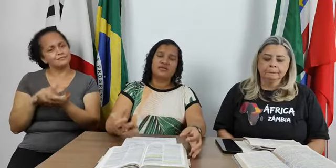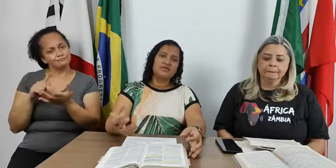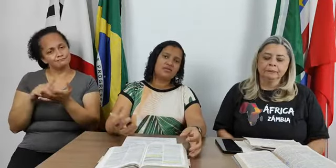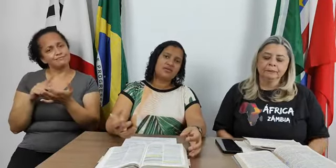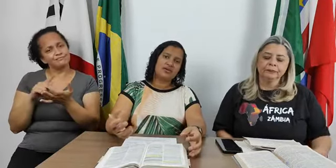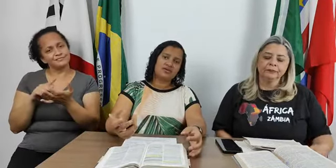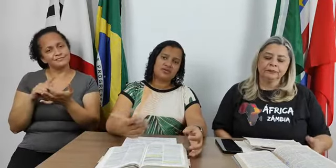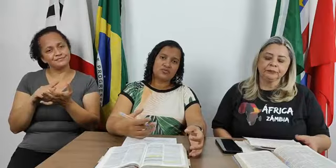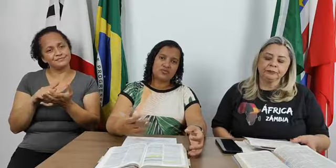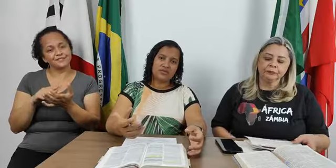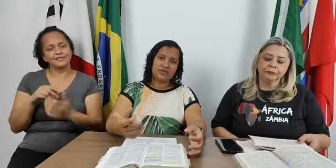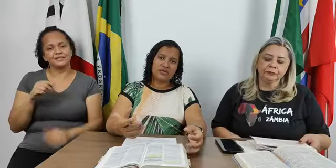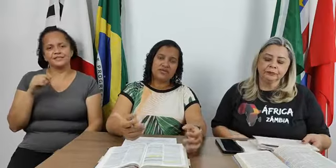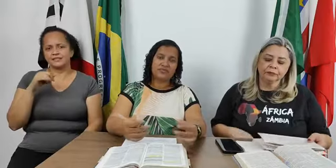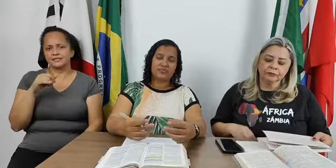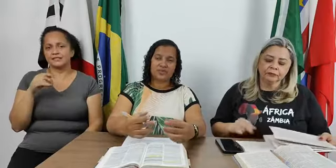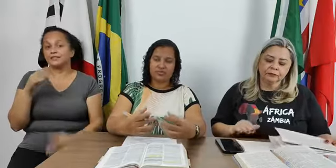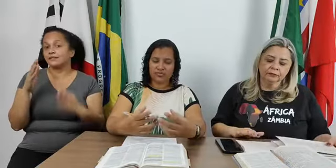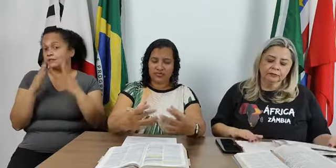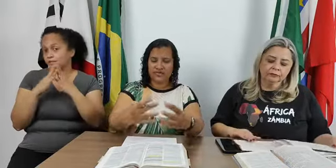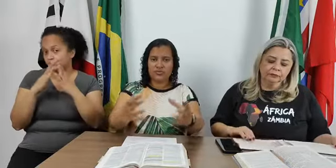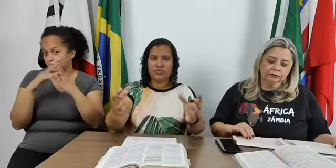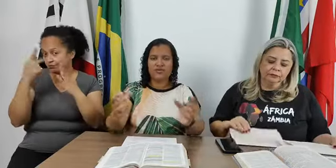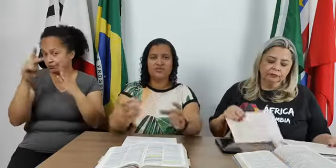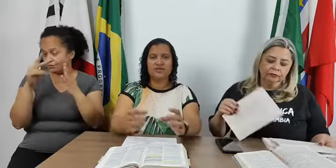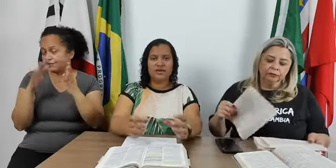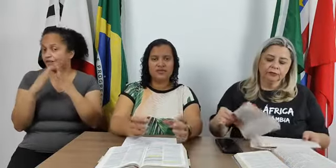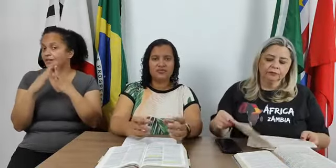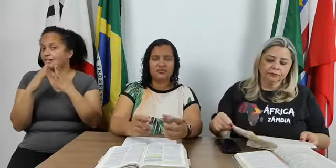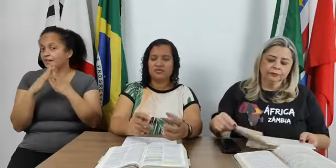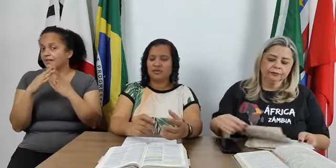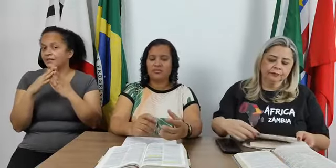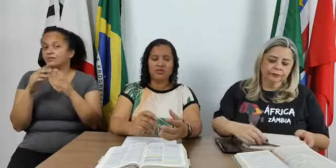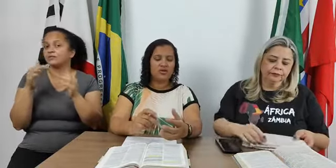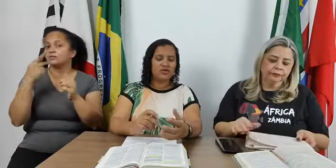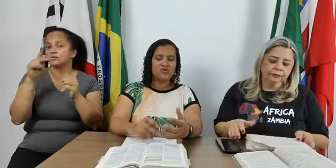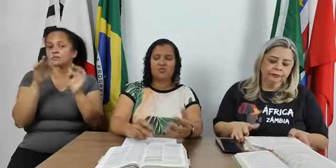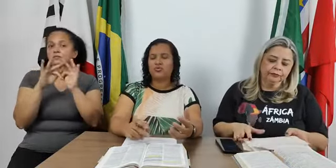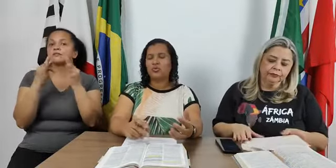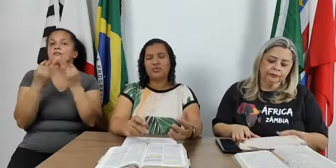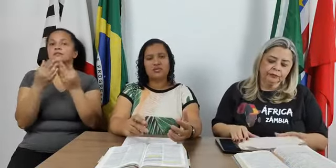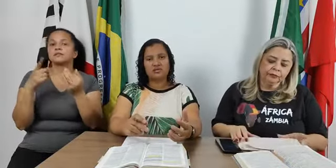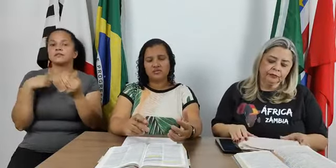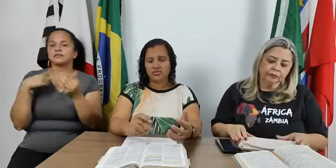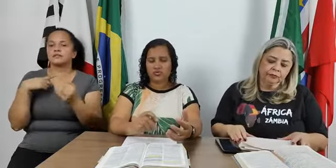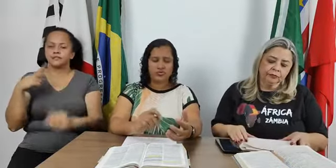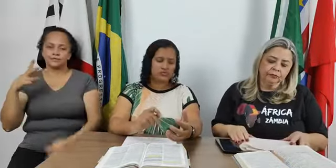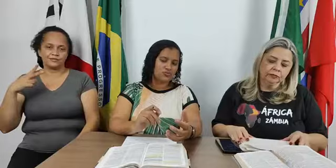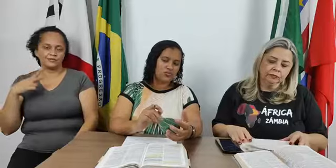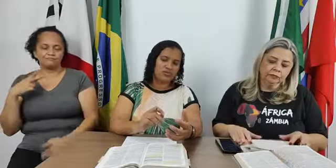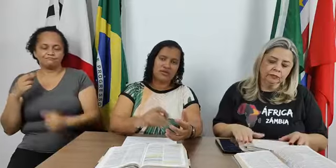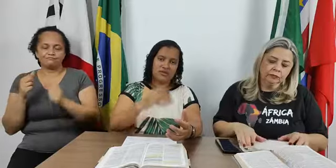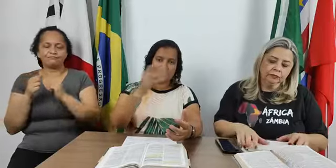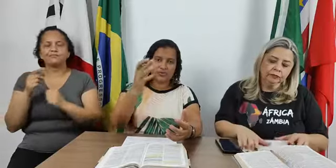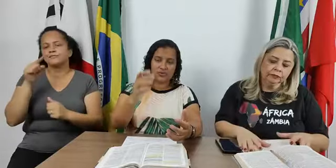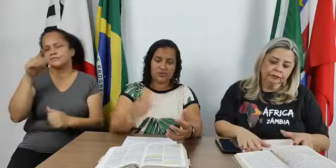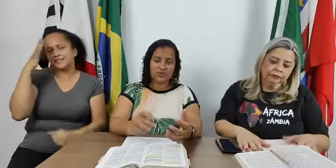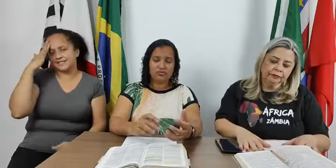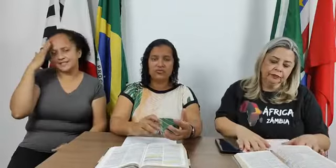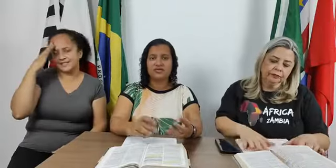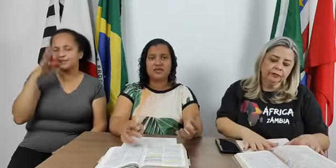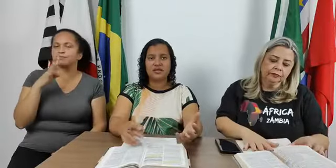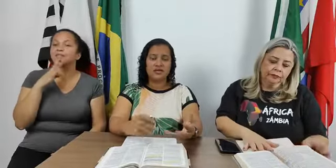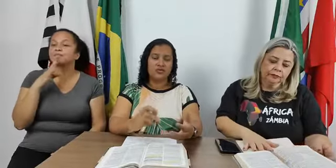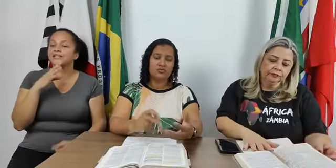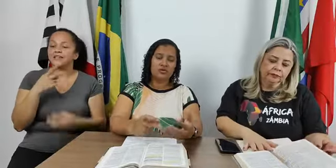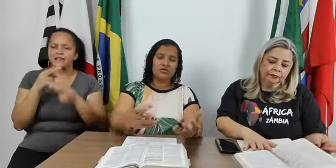Se dentro dessa casa com a sua família, existe uma intimidade, você sabe que tipo de comida as pessoas gostam de comer, as pessoas que moram